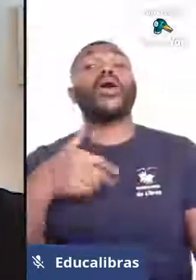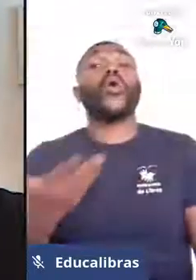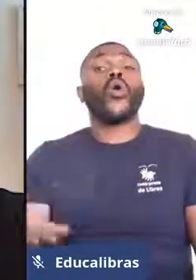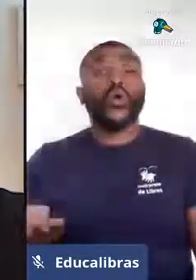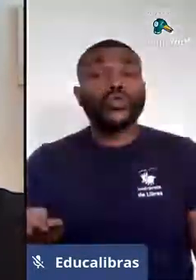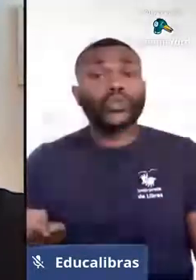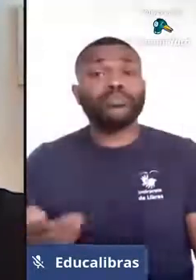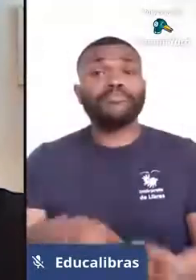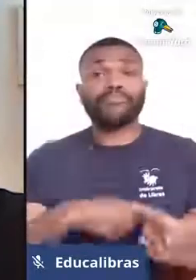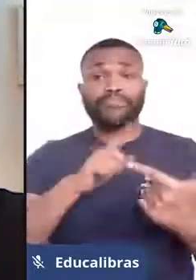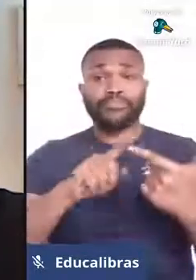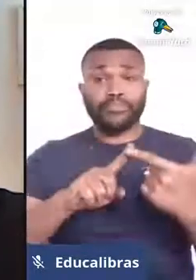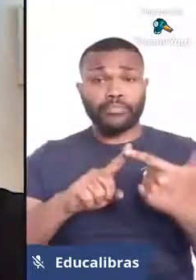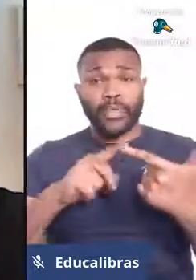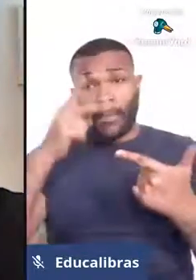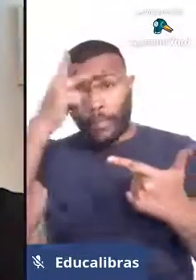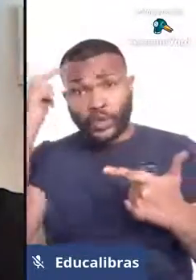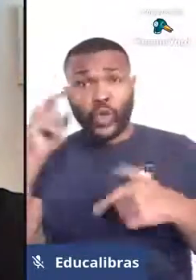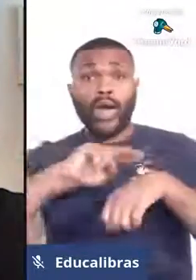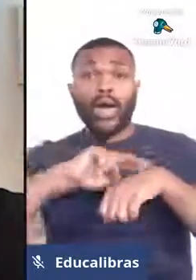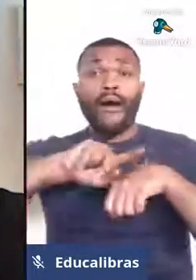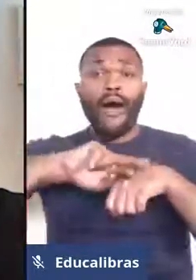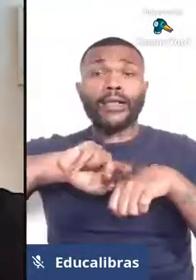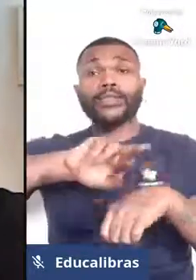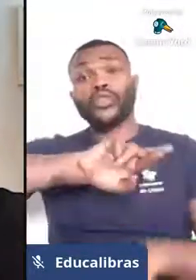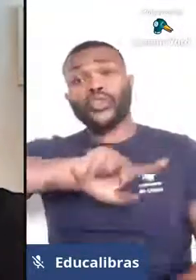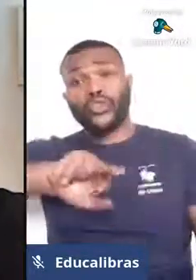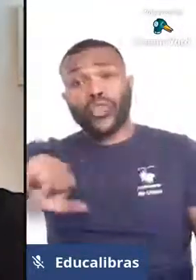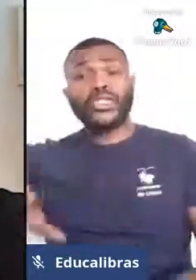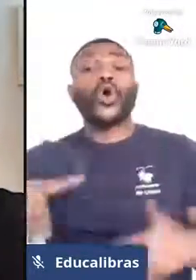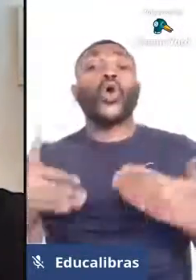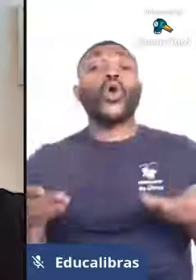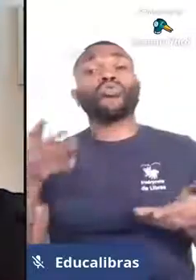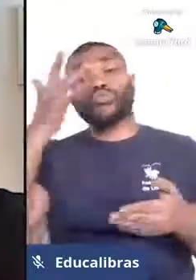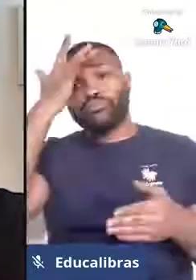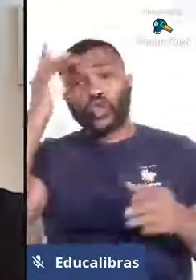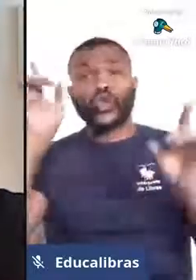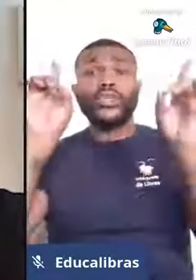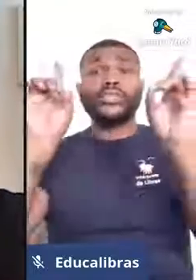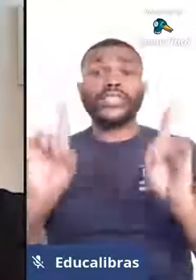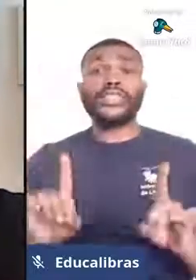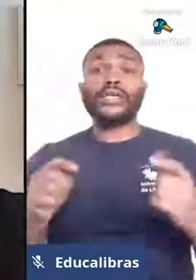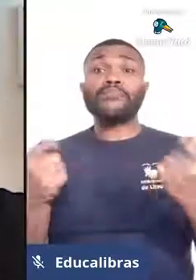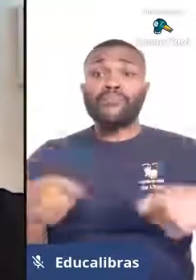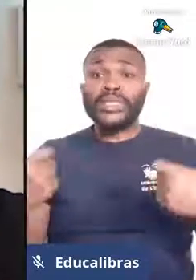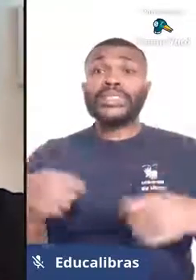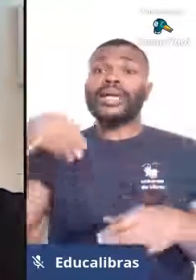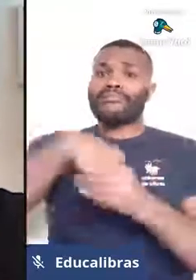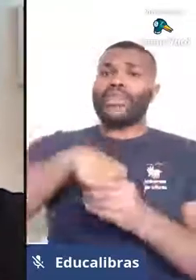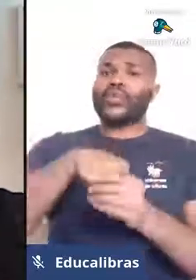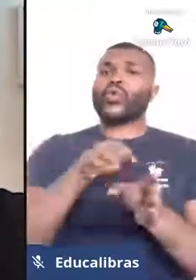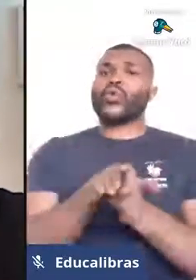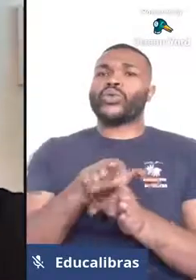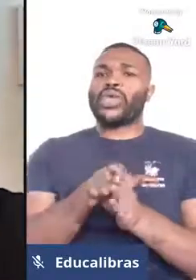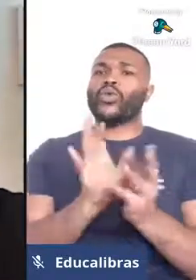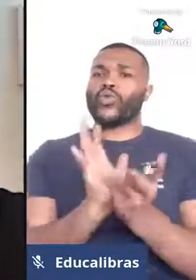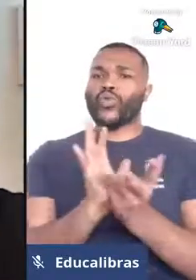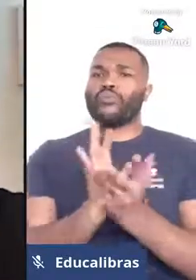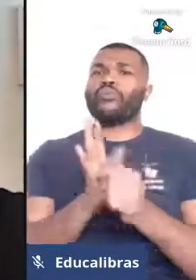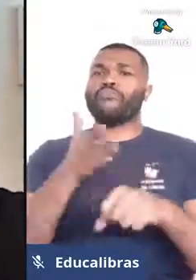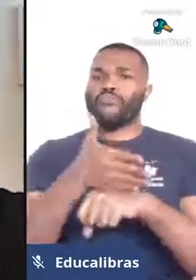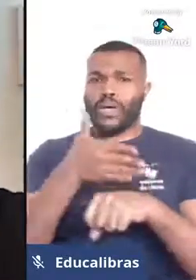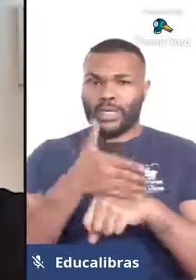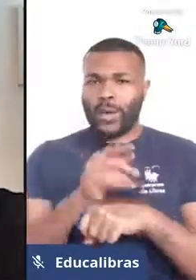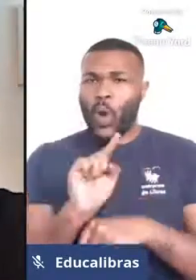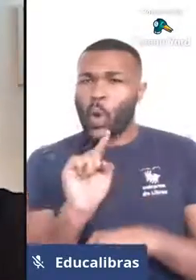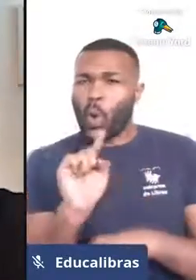pessoas de outras etnias, onde estão as pessoas com deficiência dentro do conselho. E uma última sugestão, uma última dica,